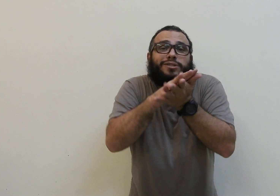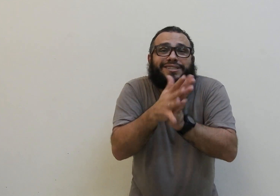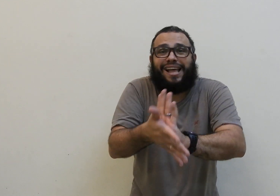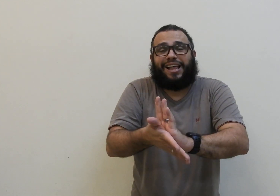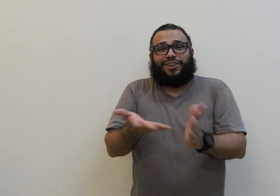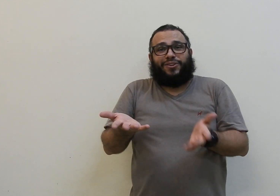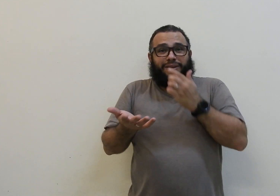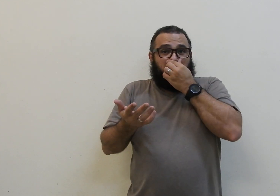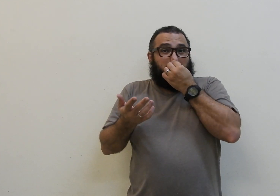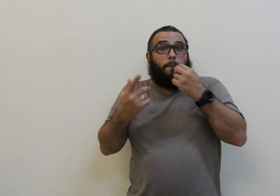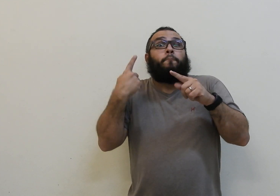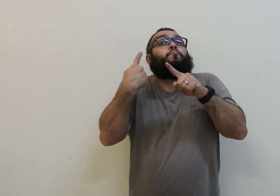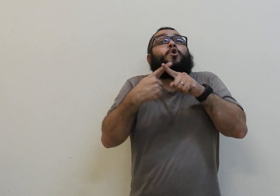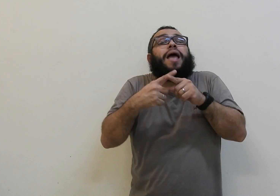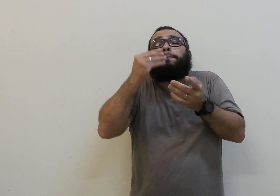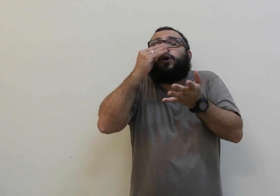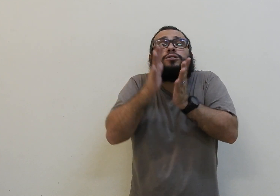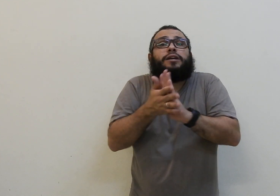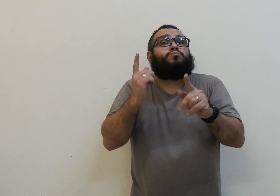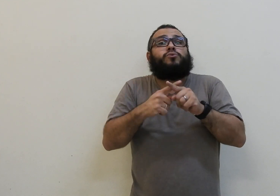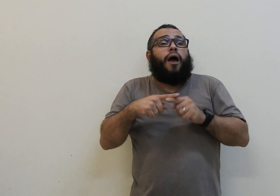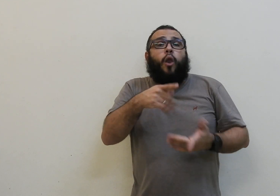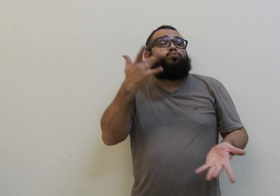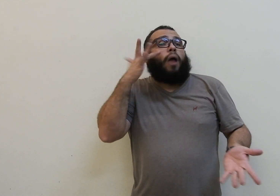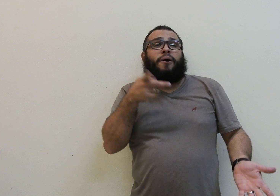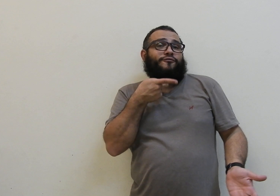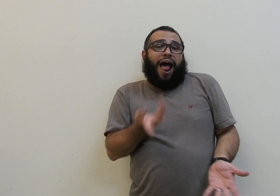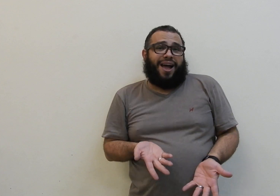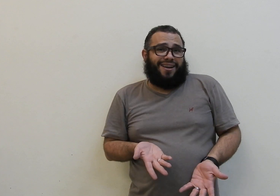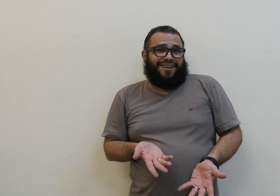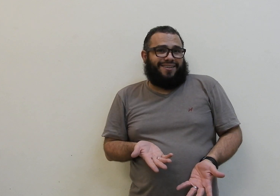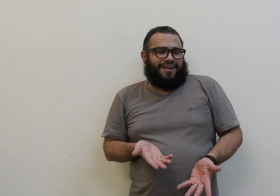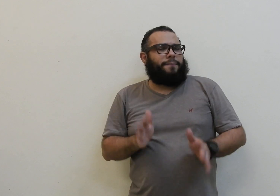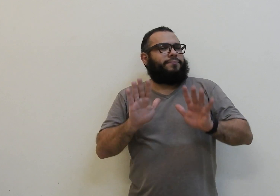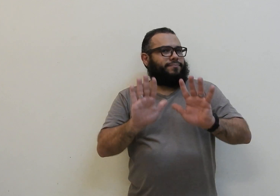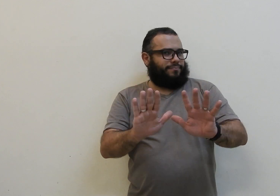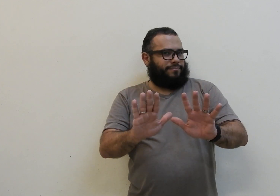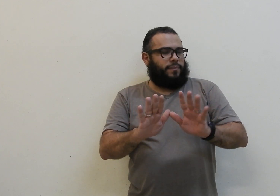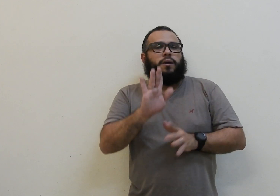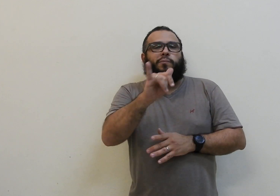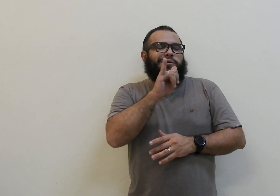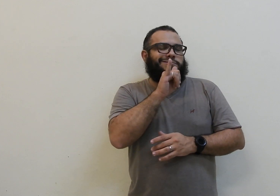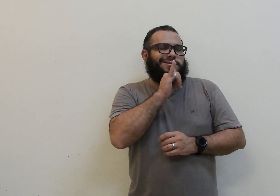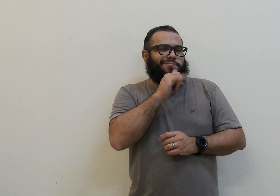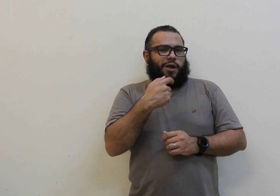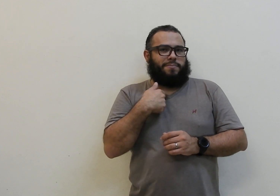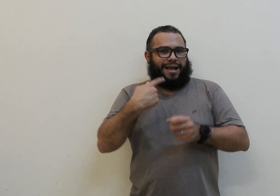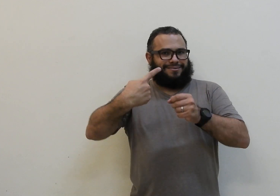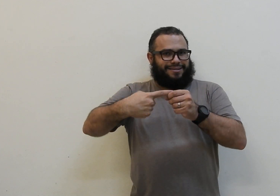que existe muito preconceito, infelizmente, principalmente nessas cidades, nessas regiões,